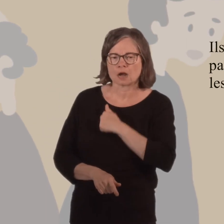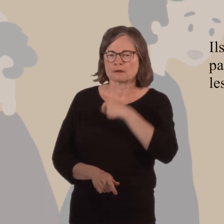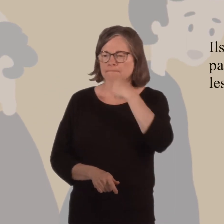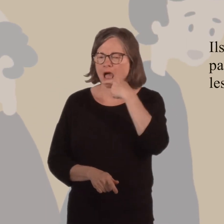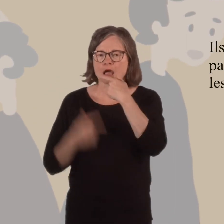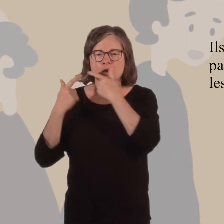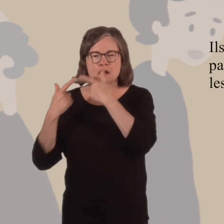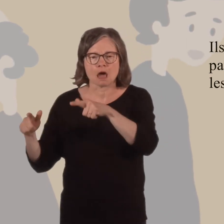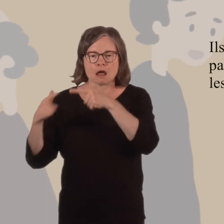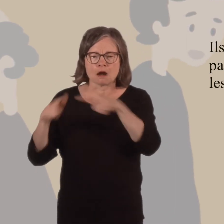langue.